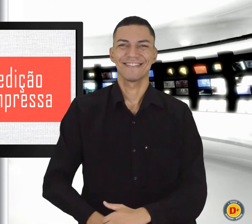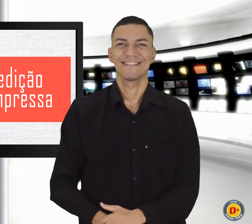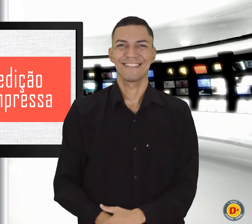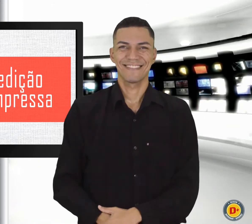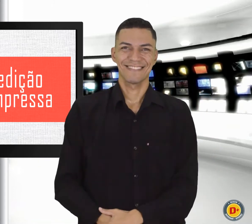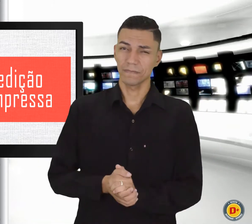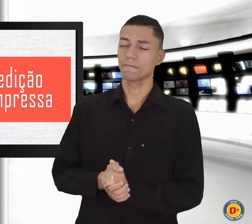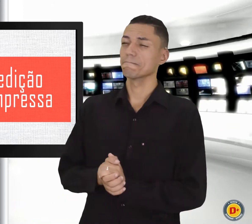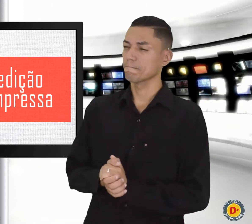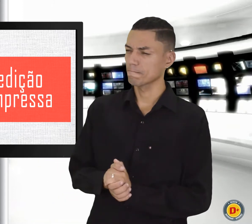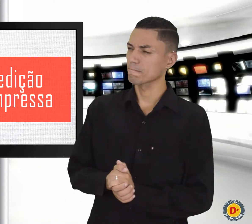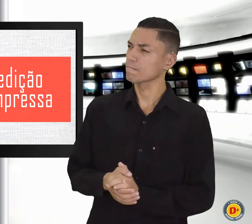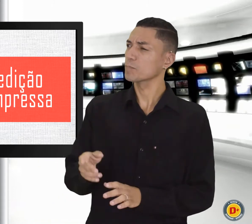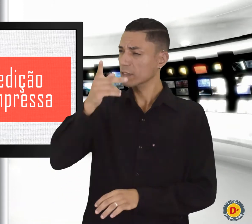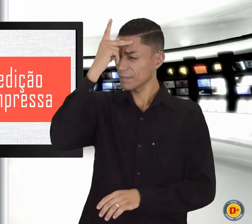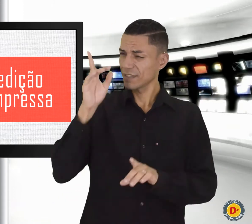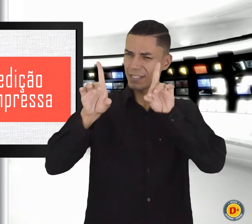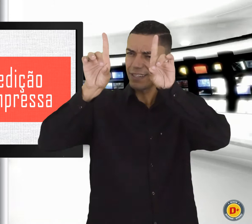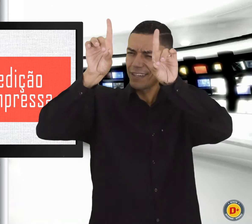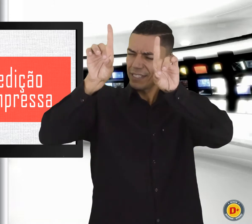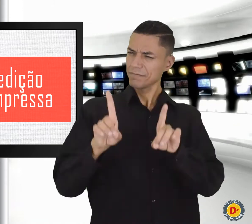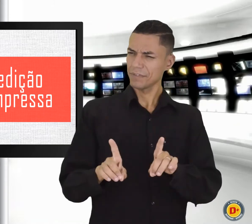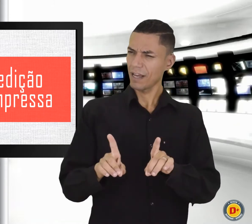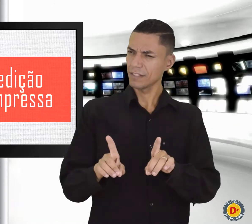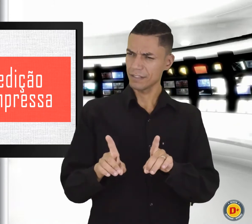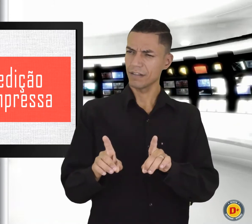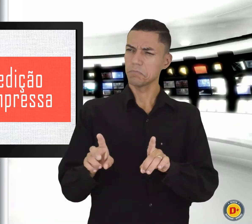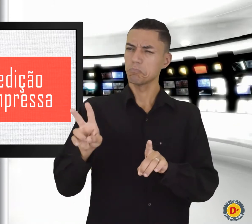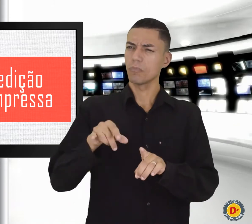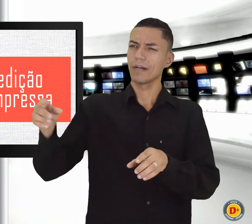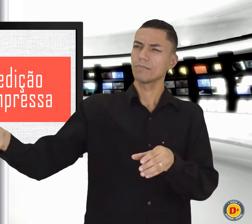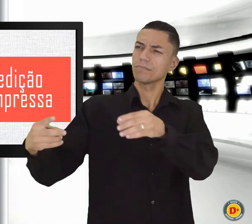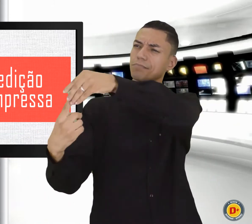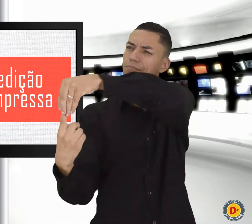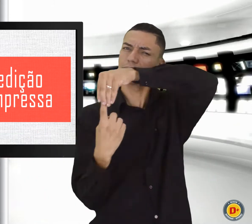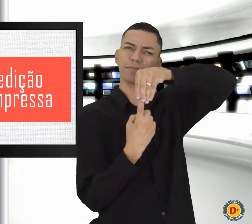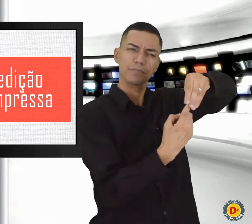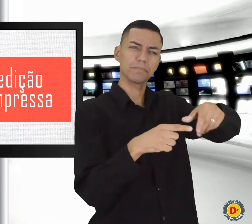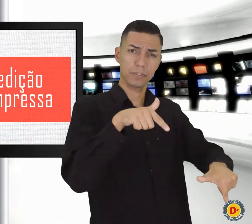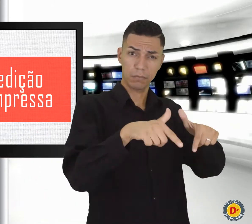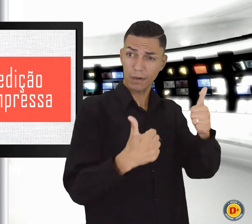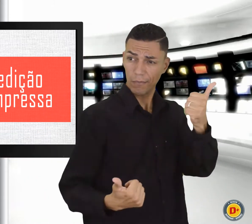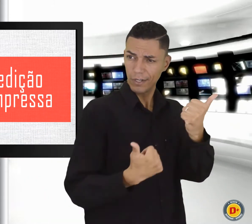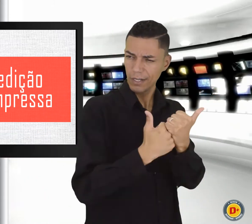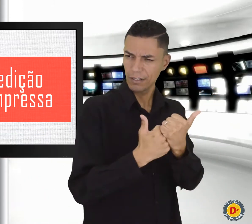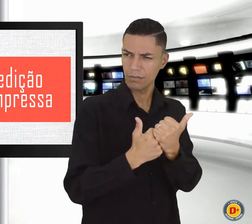A pessoa com deficiência que será beneficiada pelo emprego apoiado precisa ser preparada